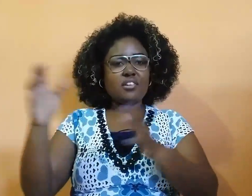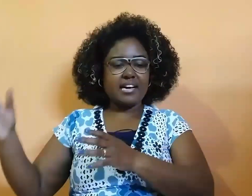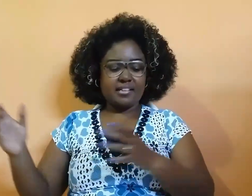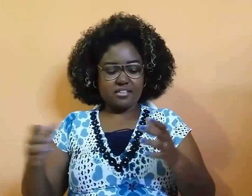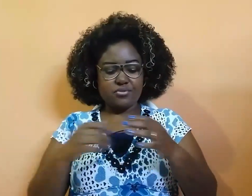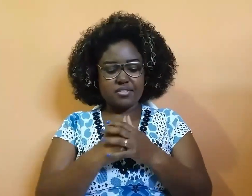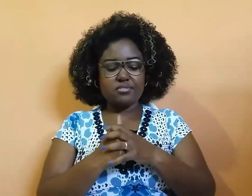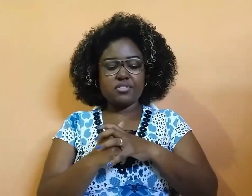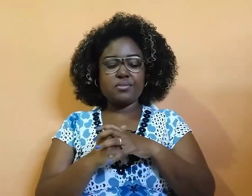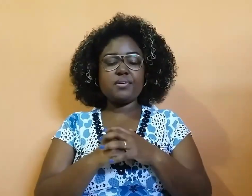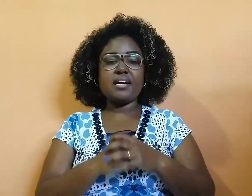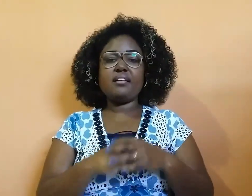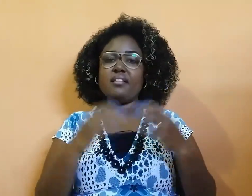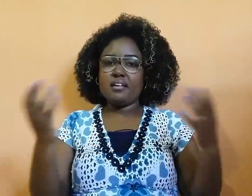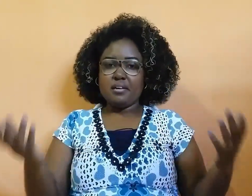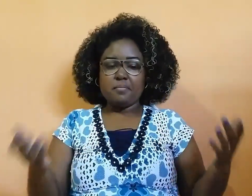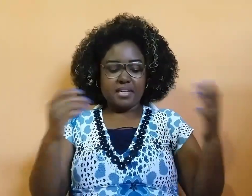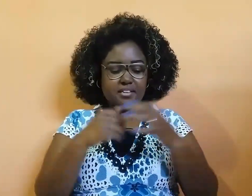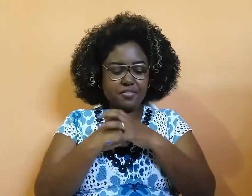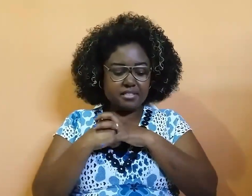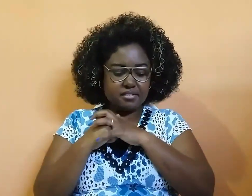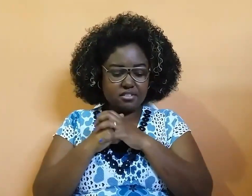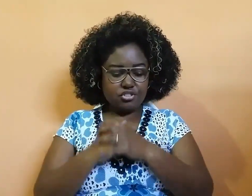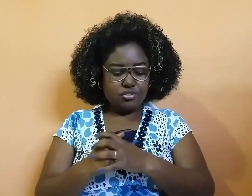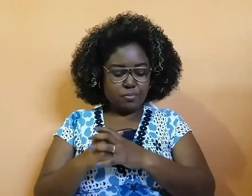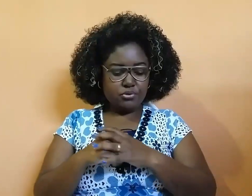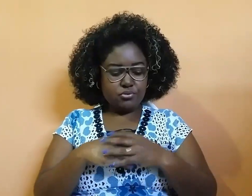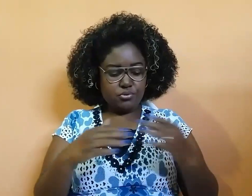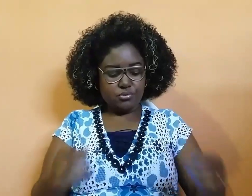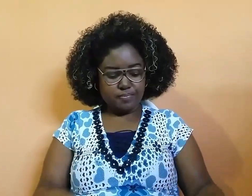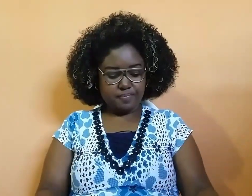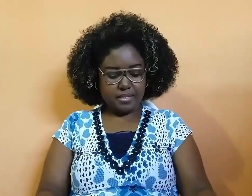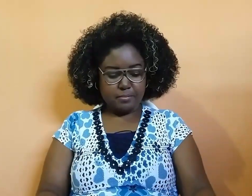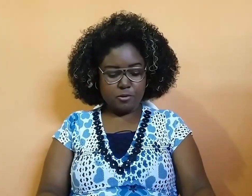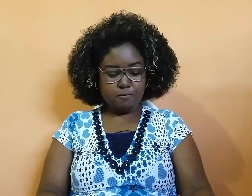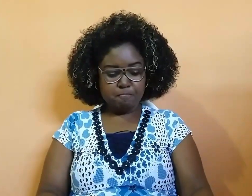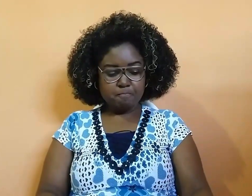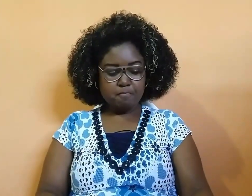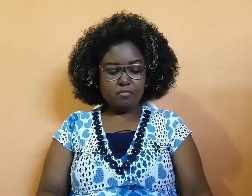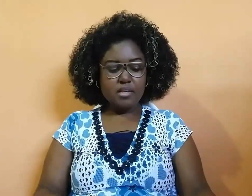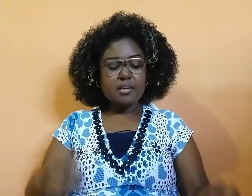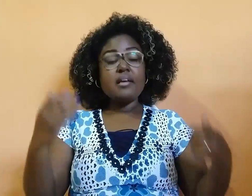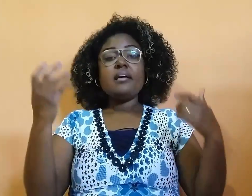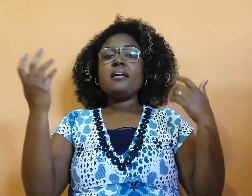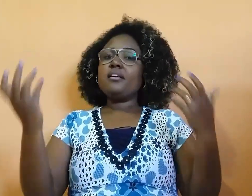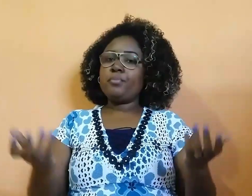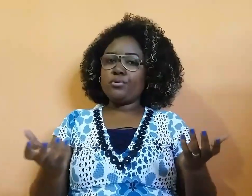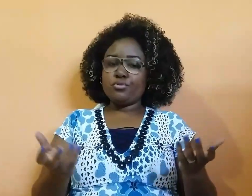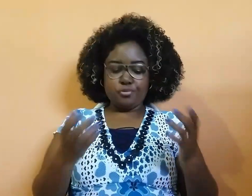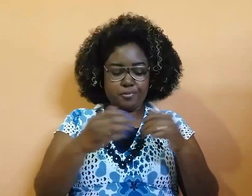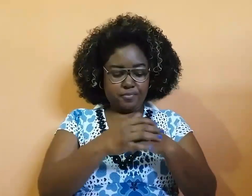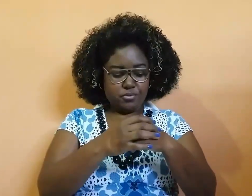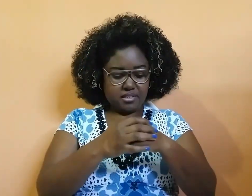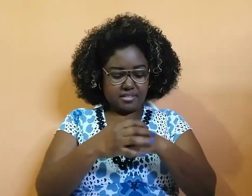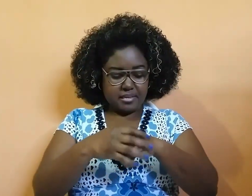colocar cada coisa no seu lugar para que faça sentido pelo surdo tá bom e por último o que nós